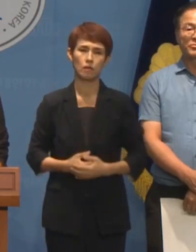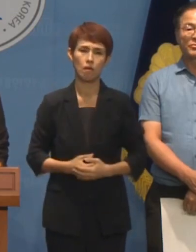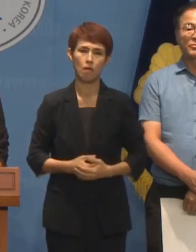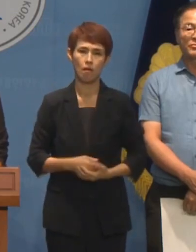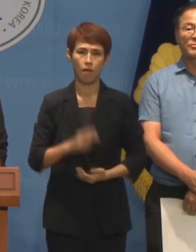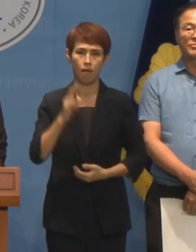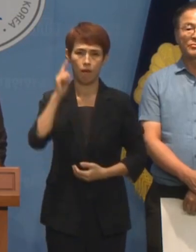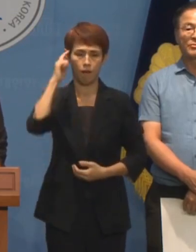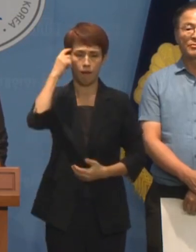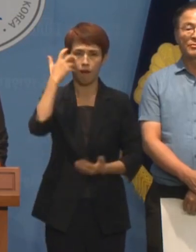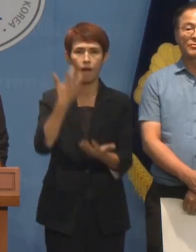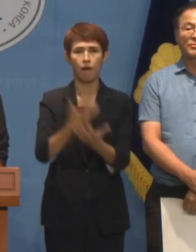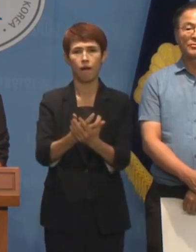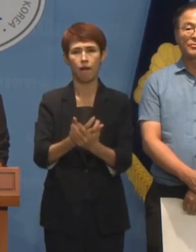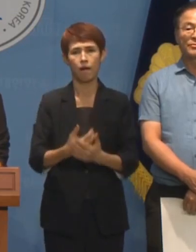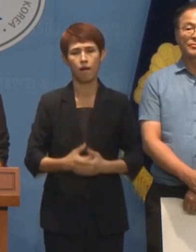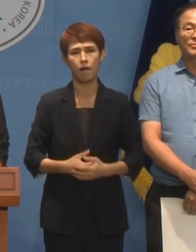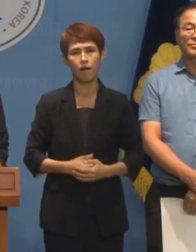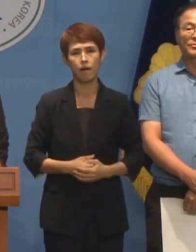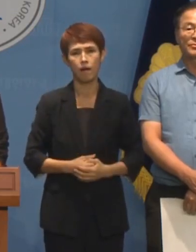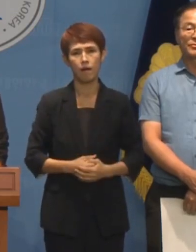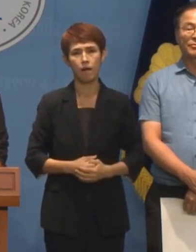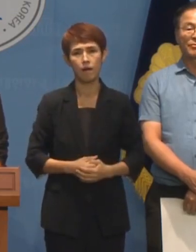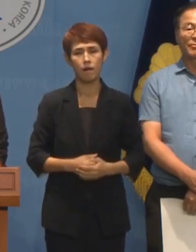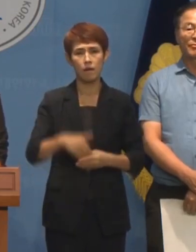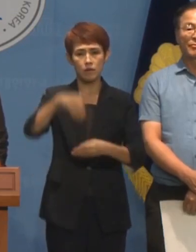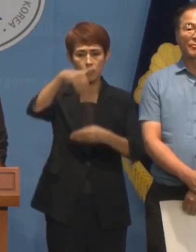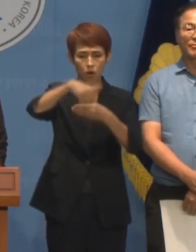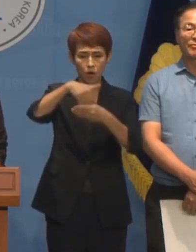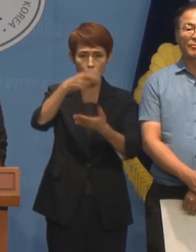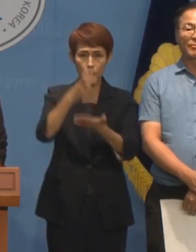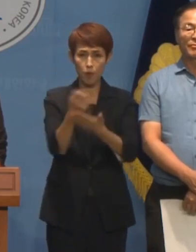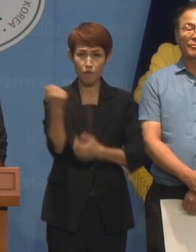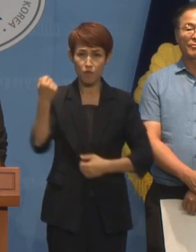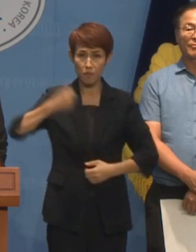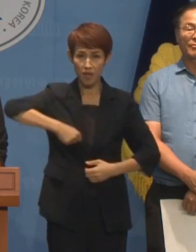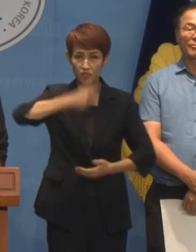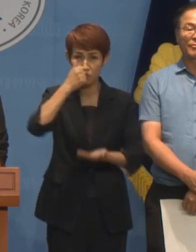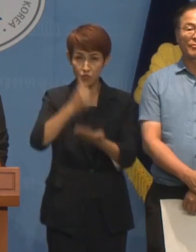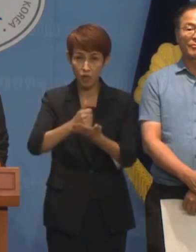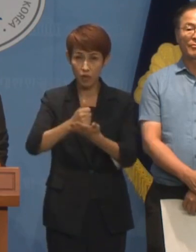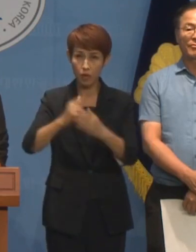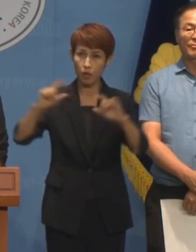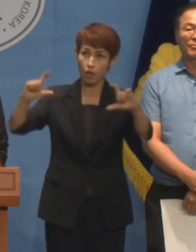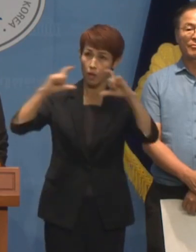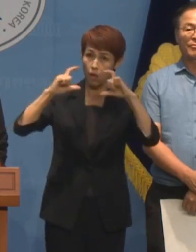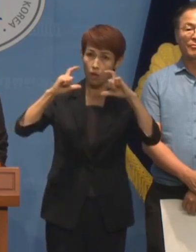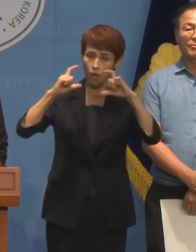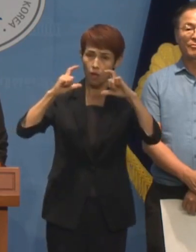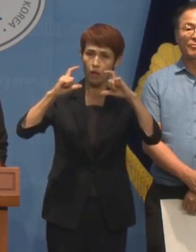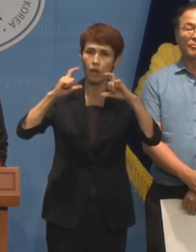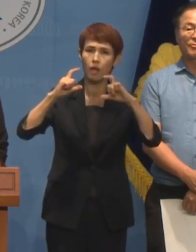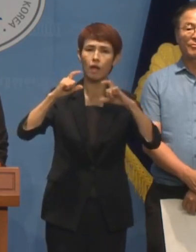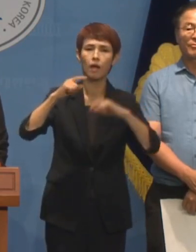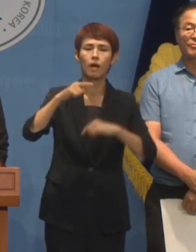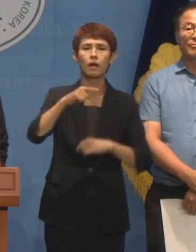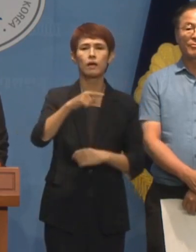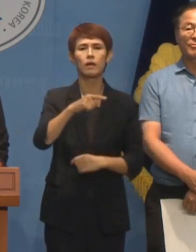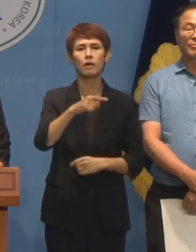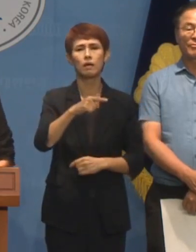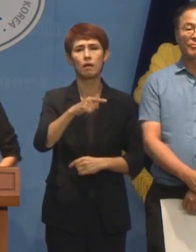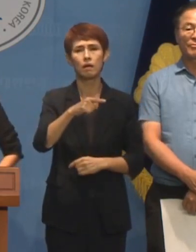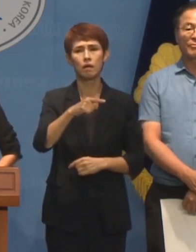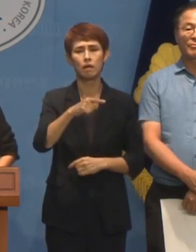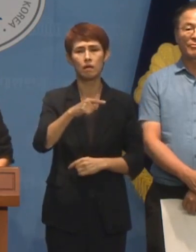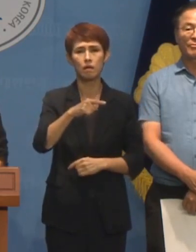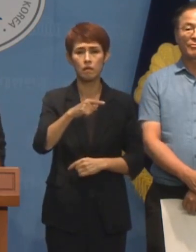일이 벌어졌습니다. 선거법 위반 혐의다라는 이유로 억지로 깨워 맞추고 있지만 사실